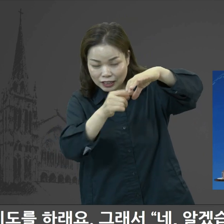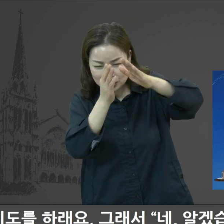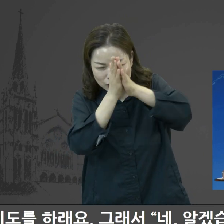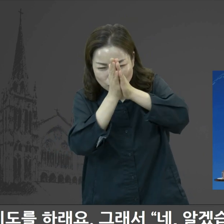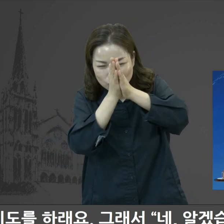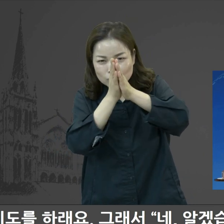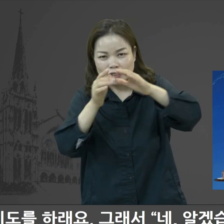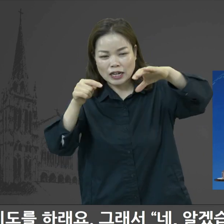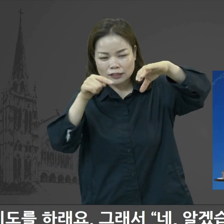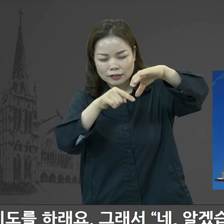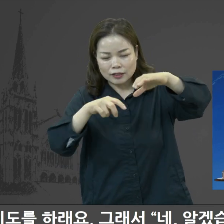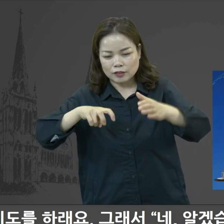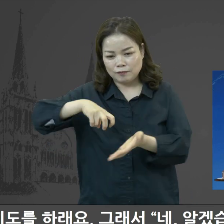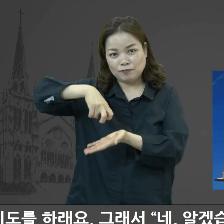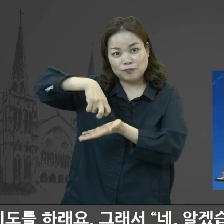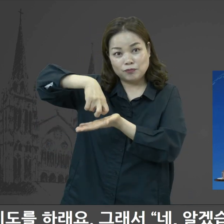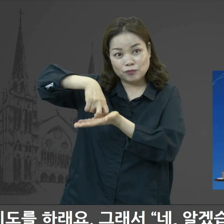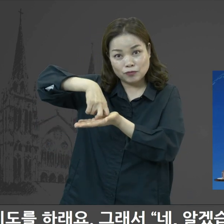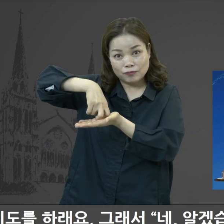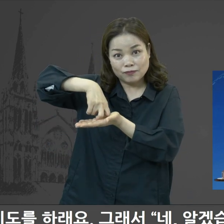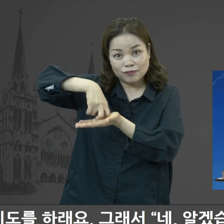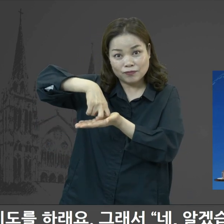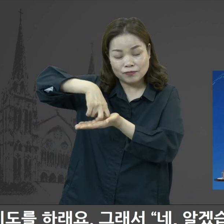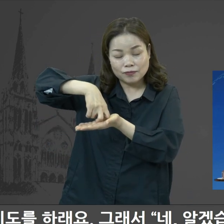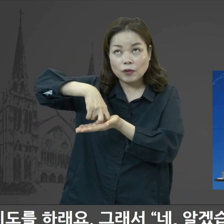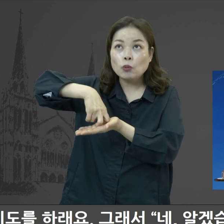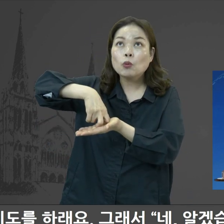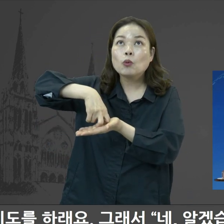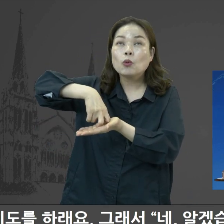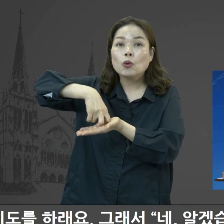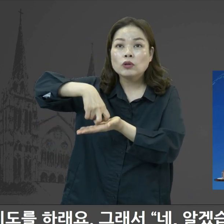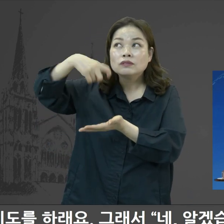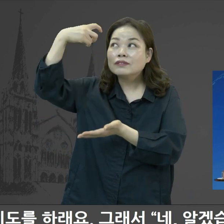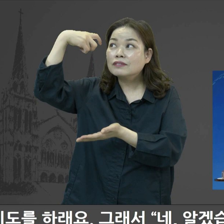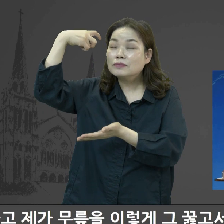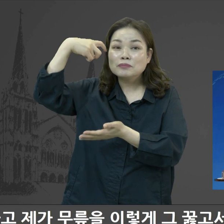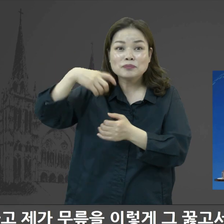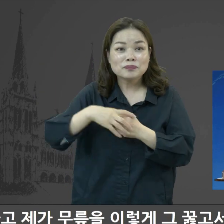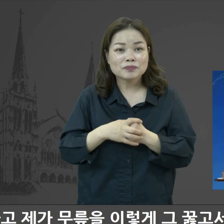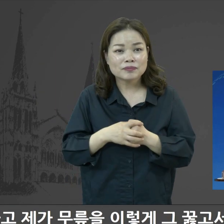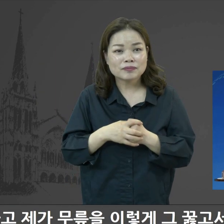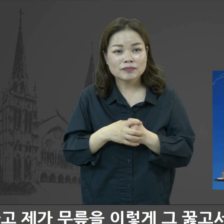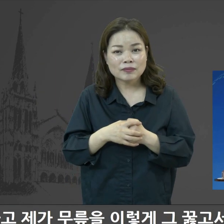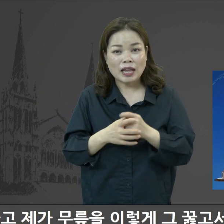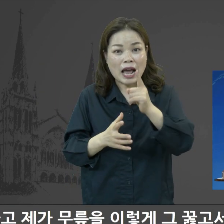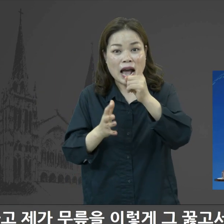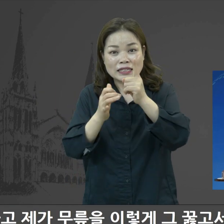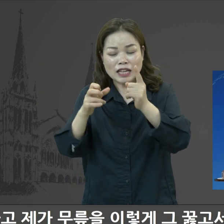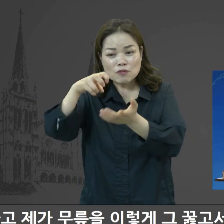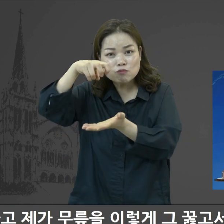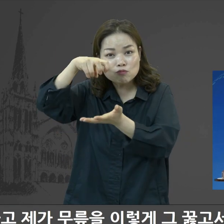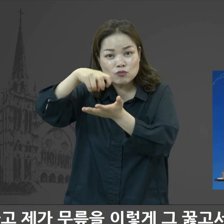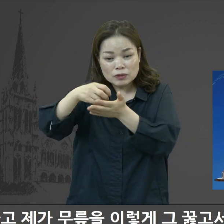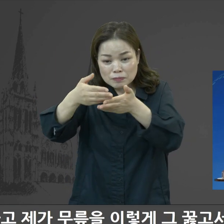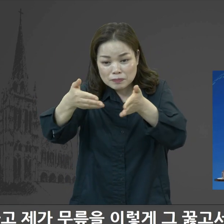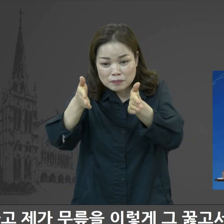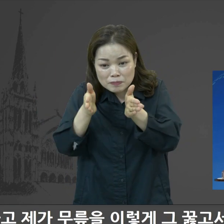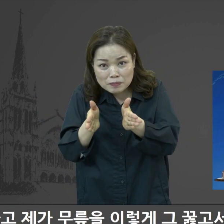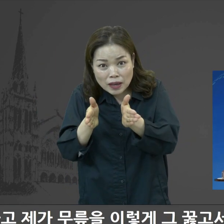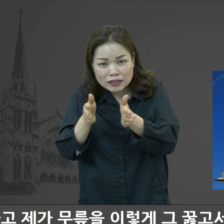제가 무릎을 다 이렇게 꿇고서 이렇게 쳐다보는데 느낌에 딱 한 사람 무릎 꿇고 앉은 그